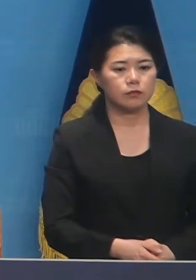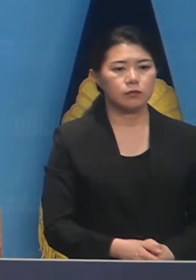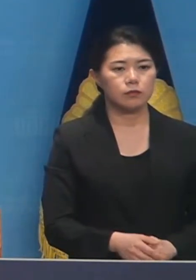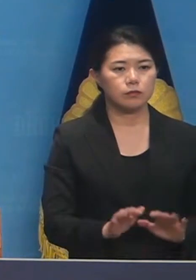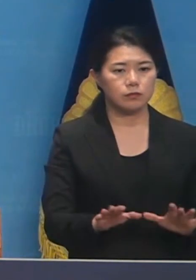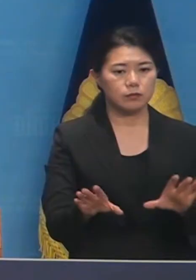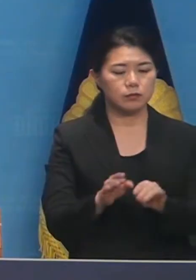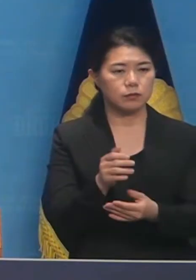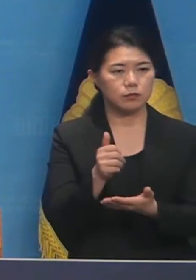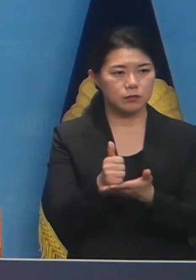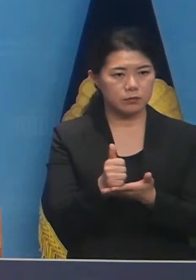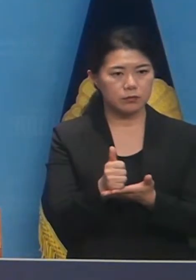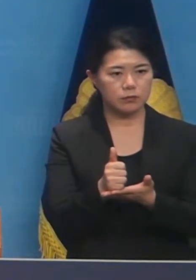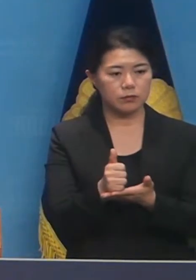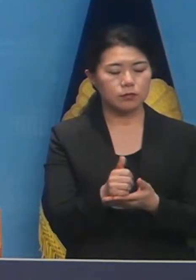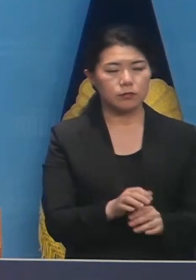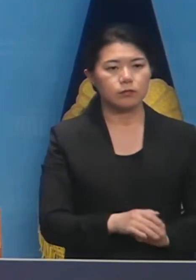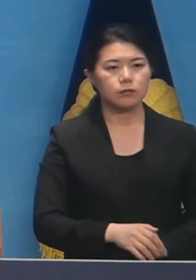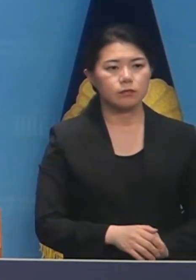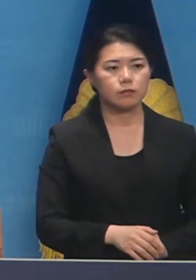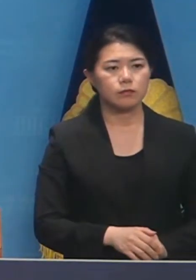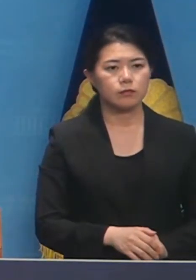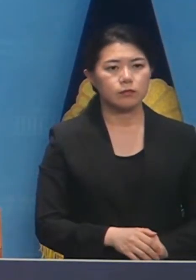예자연 사무총장 김영기입니다.